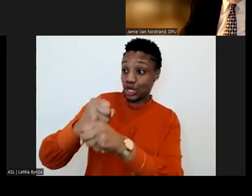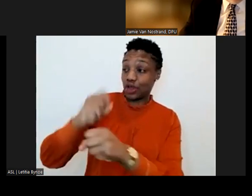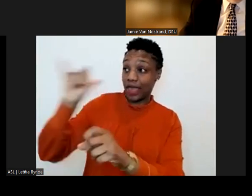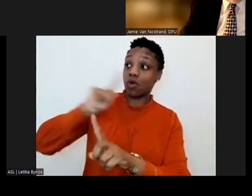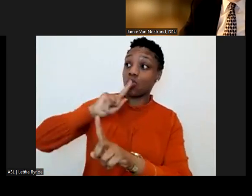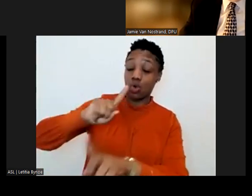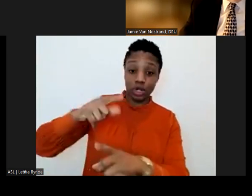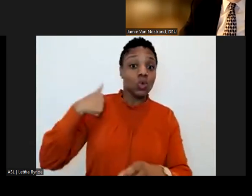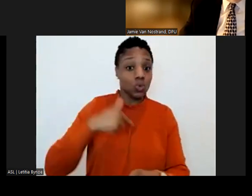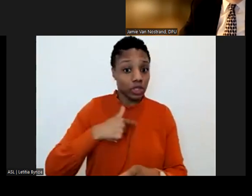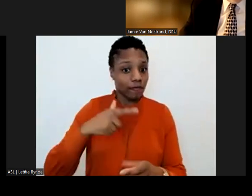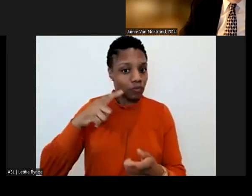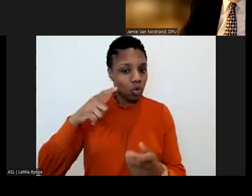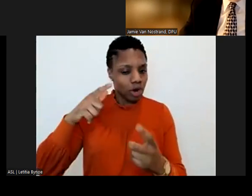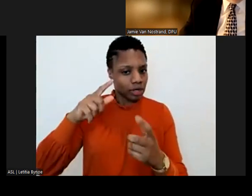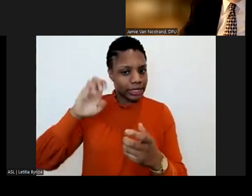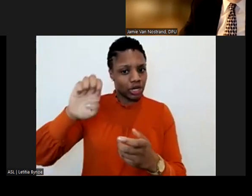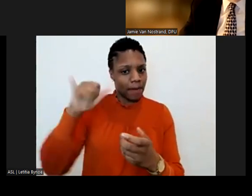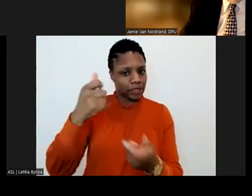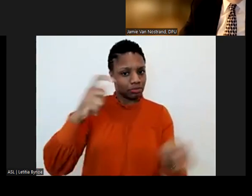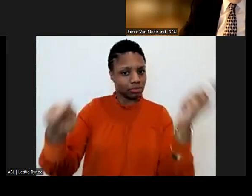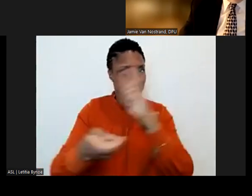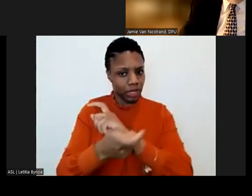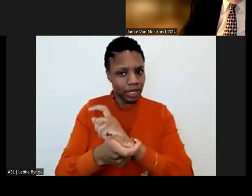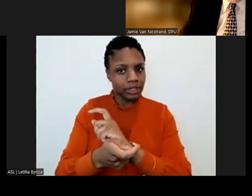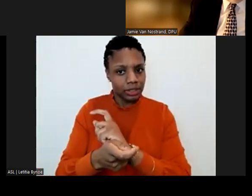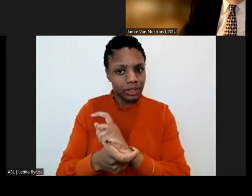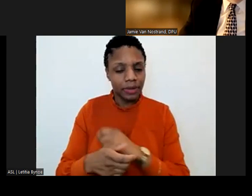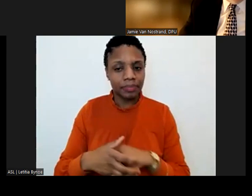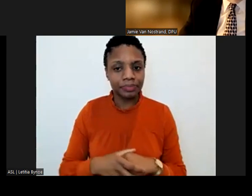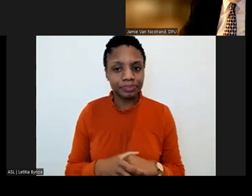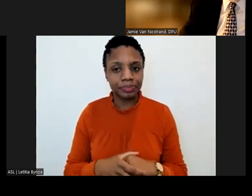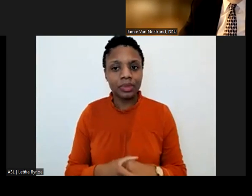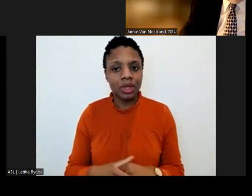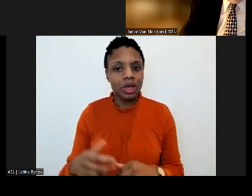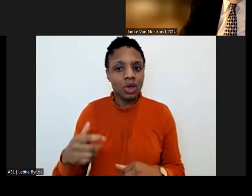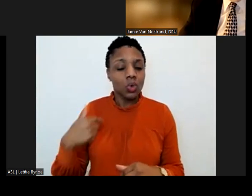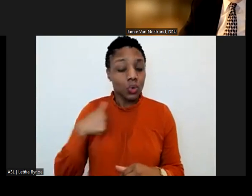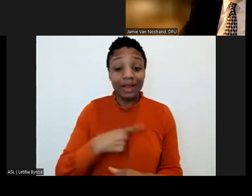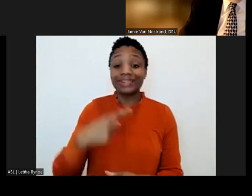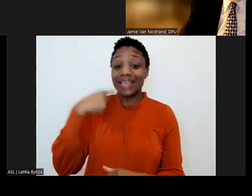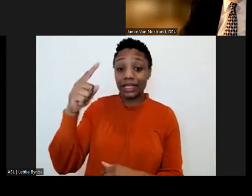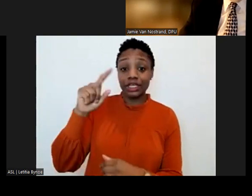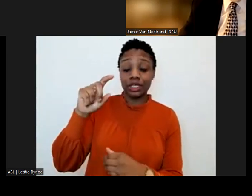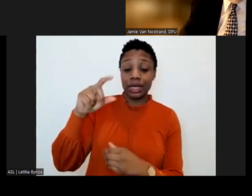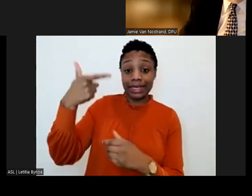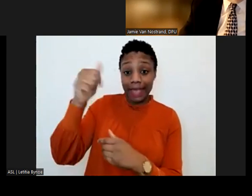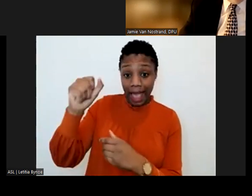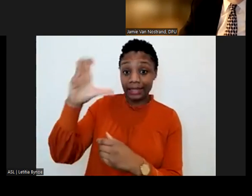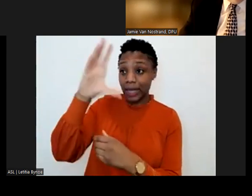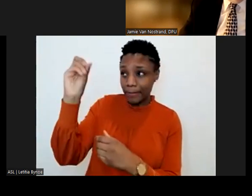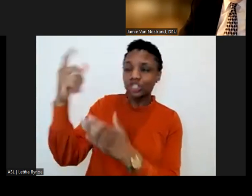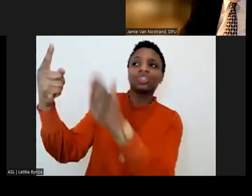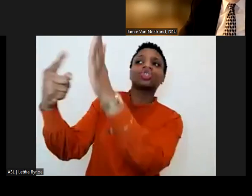orden 2080 que donde veamos esos límites del gas invernadero